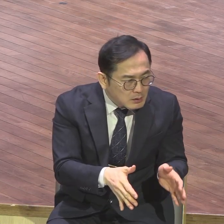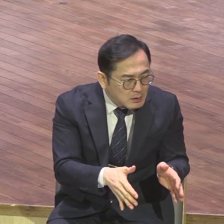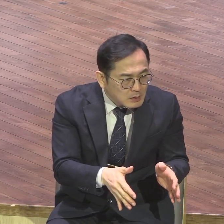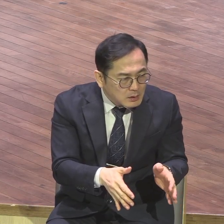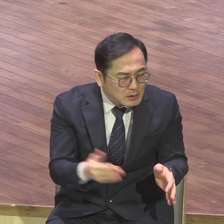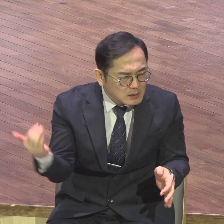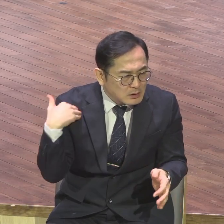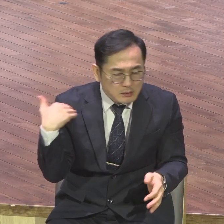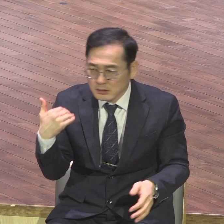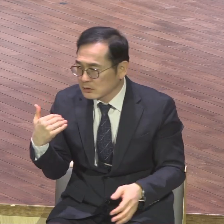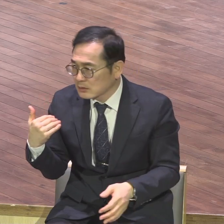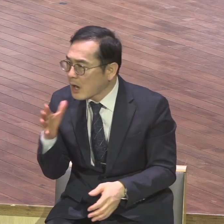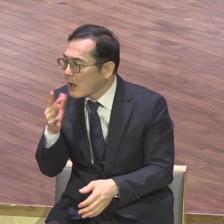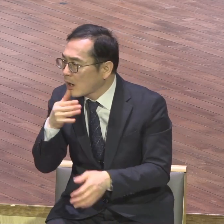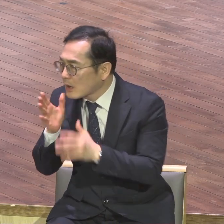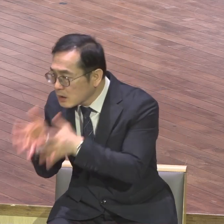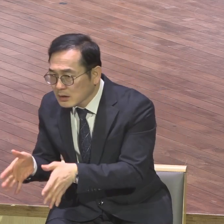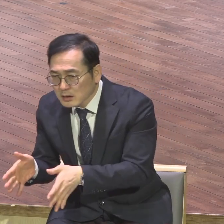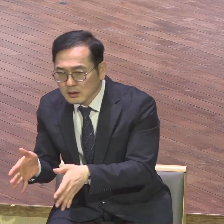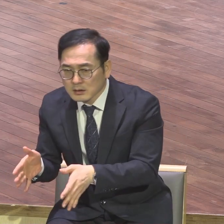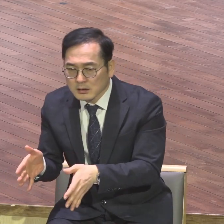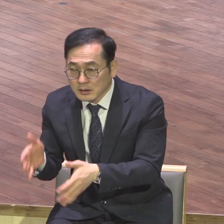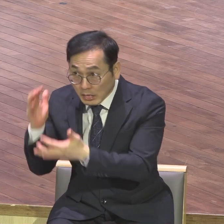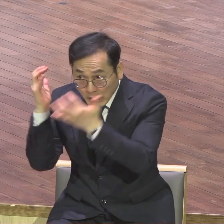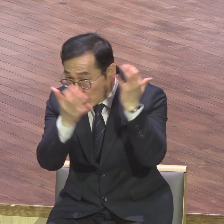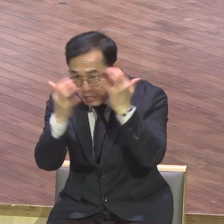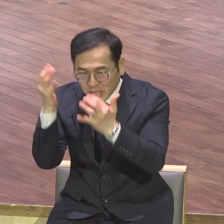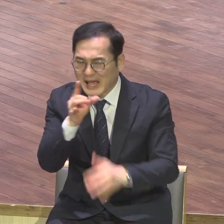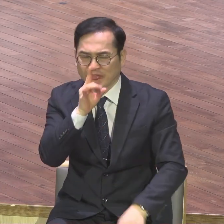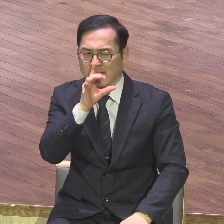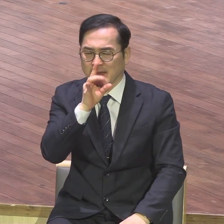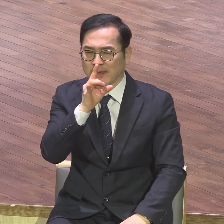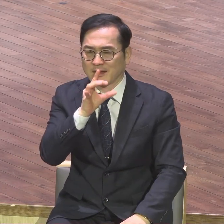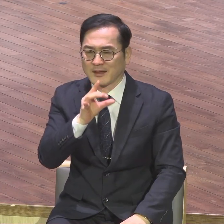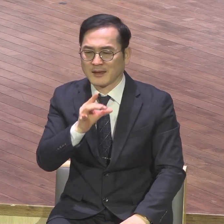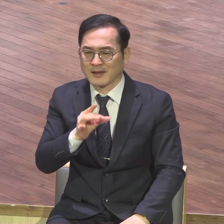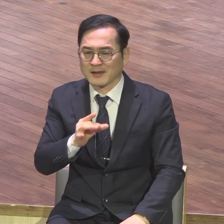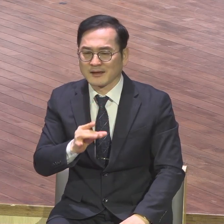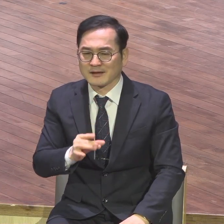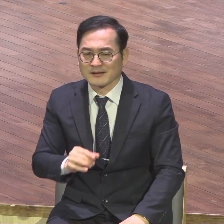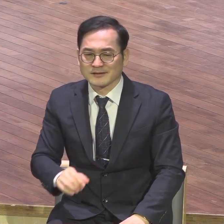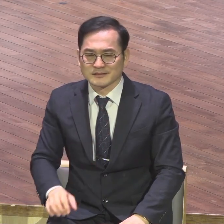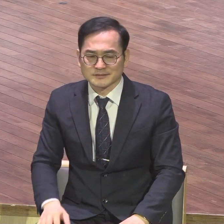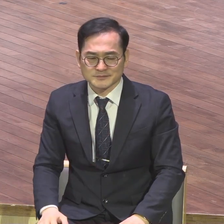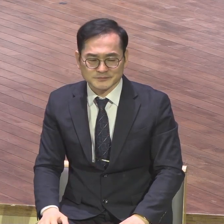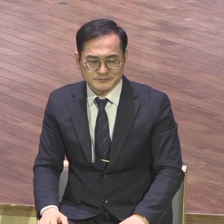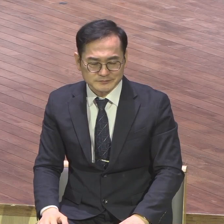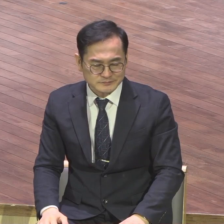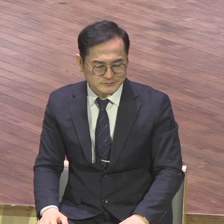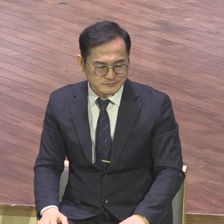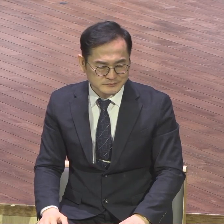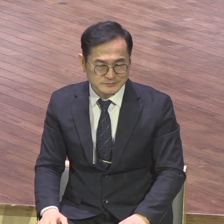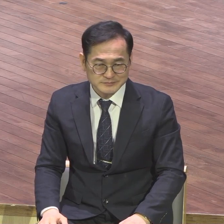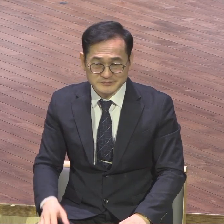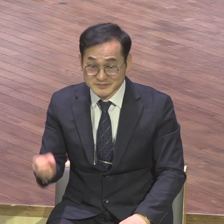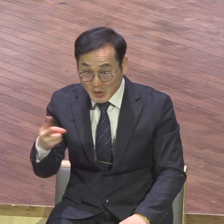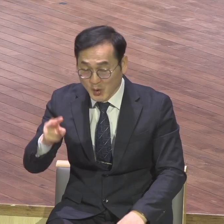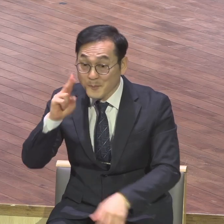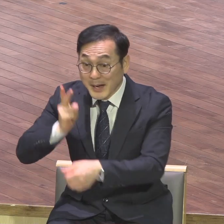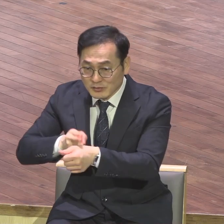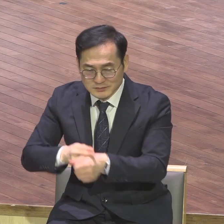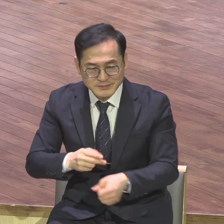아주 과격한 표현을 쓰면서 경고합니다. 과격한 표현을 씁니다. 2절입니다. 개들을